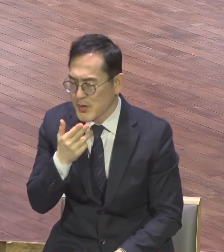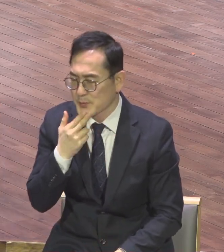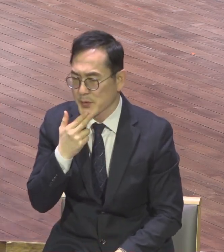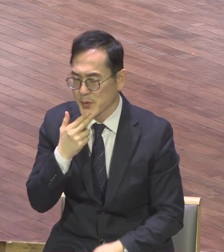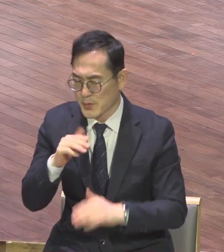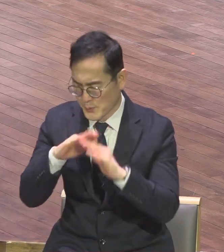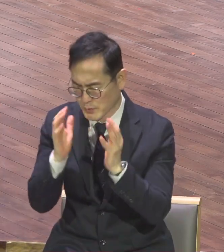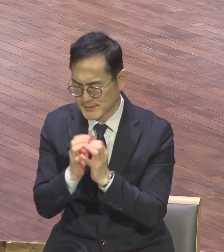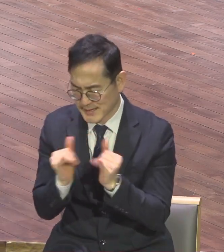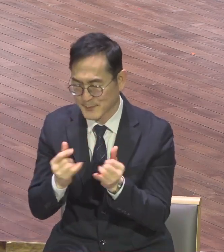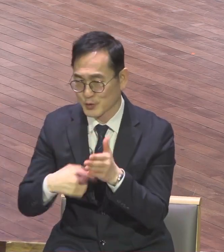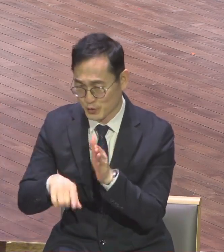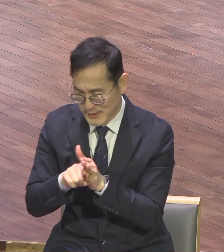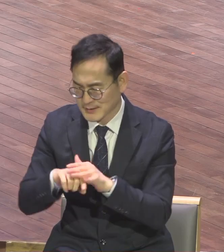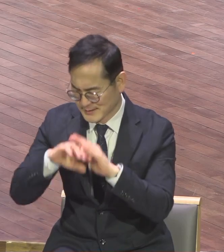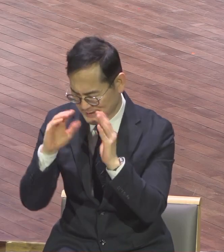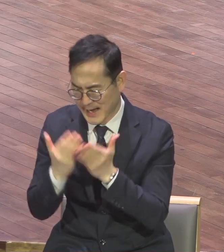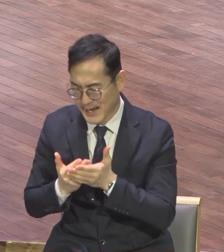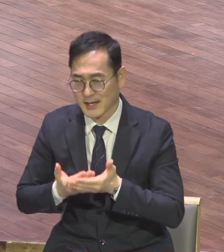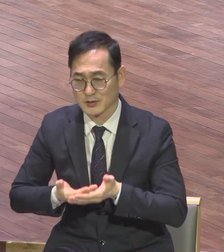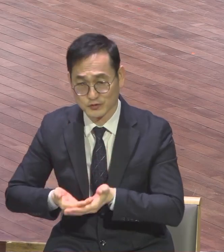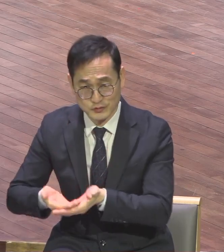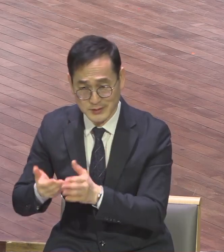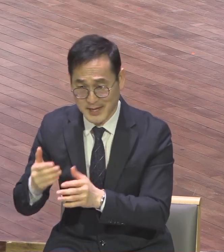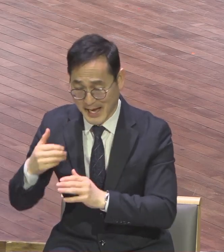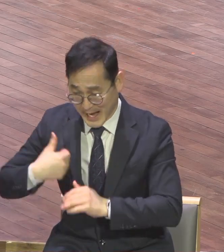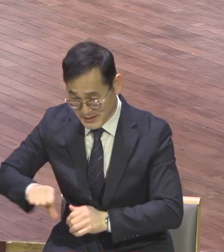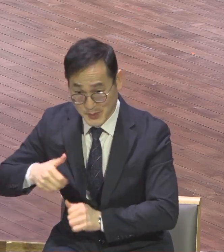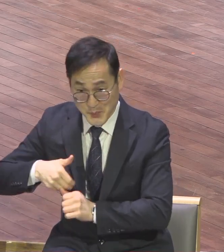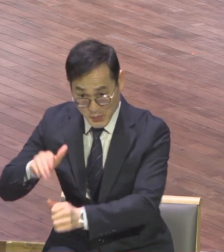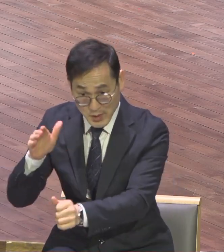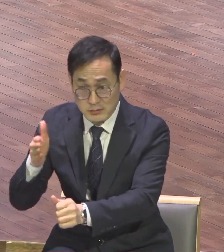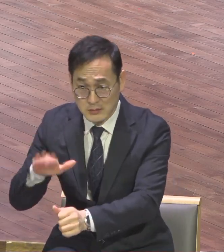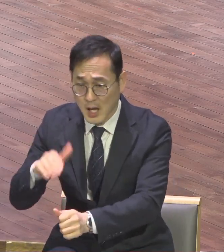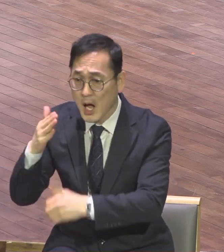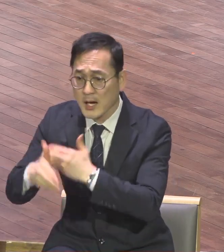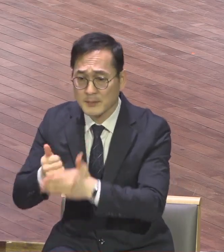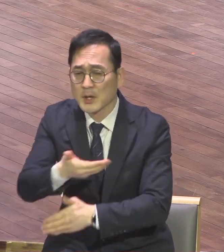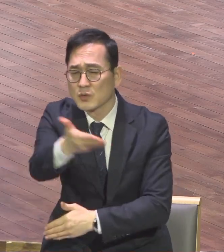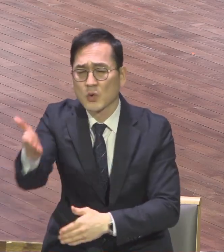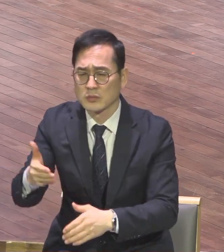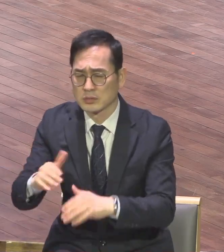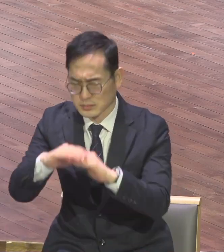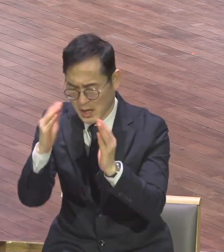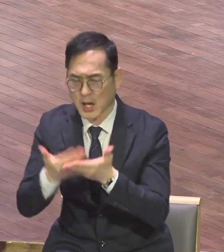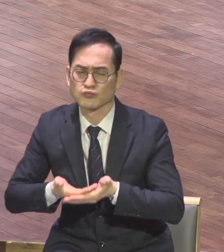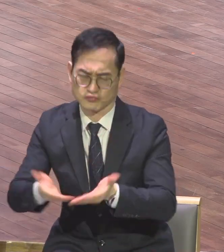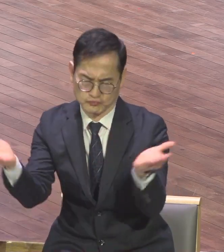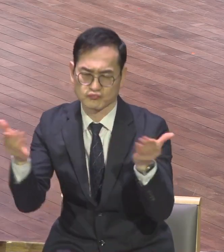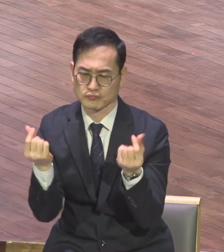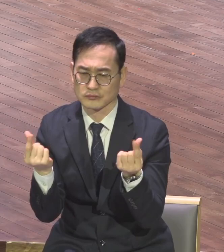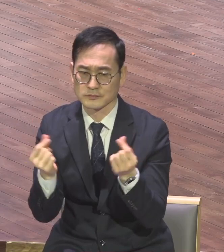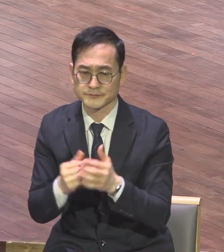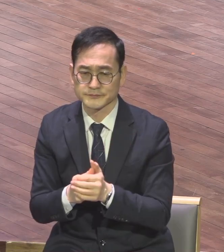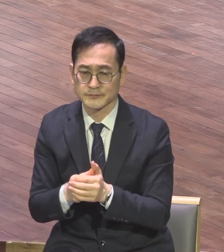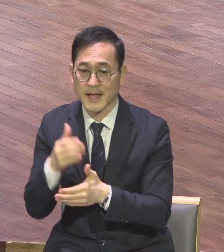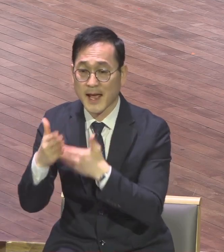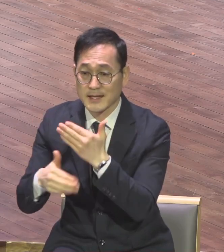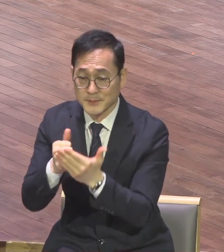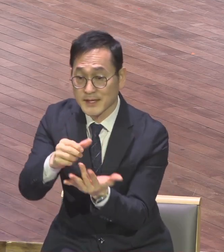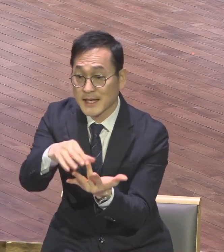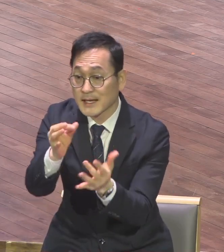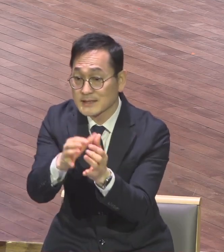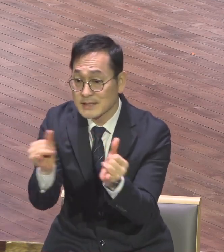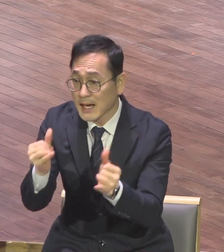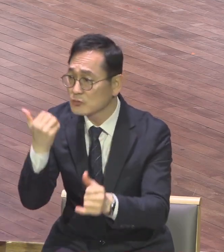우리 모든 사람을 위하여 내주시니가 어찌 그 아들과 함께 모든 것을 우리에게 주시지 아니하겠느냐. 누가 능히 하나님께서 택하신